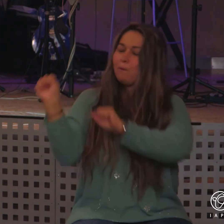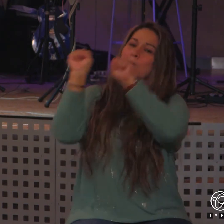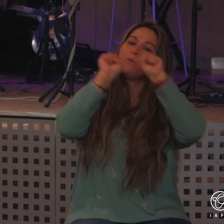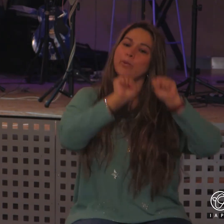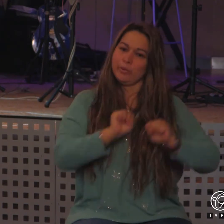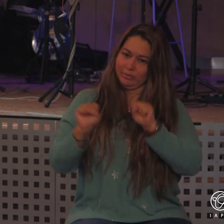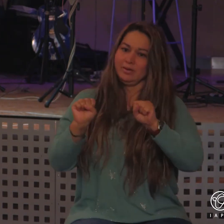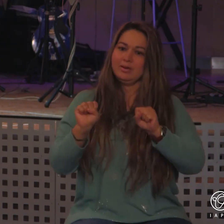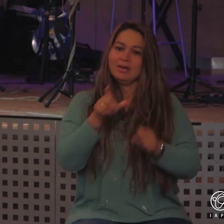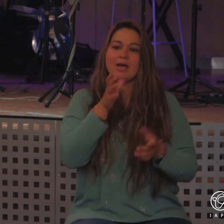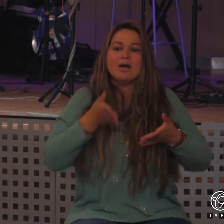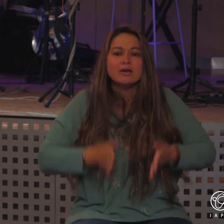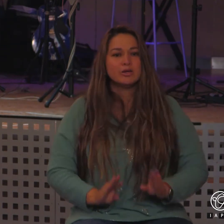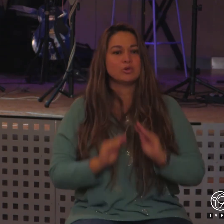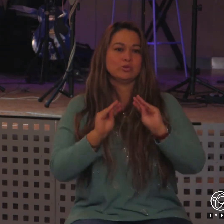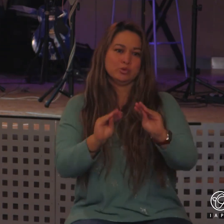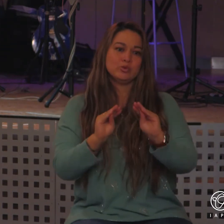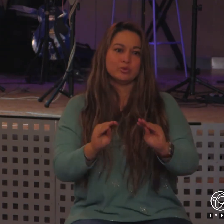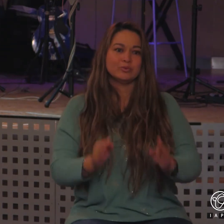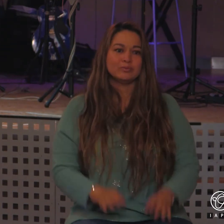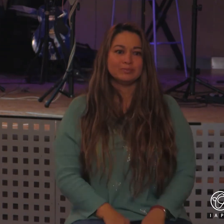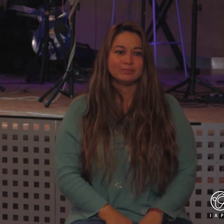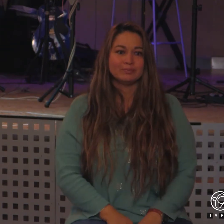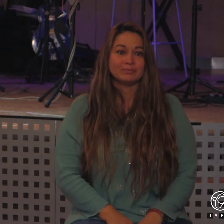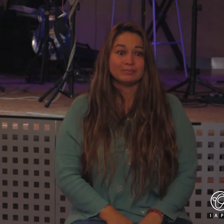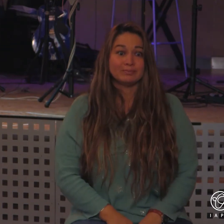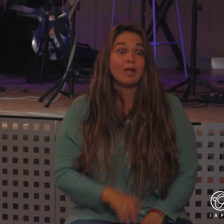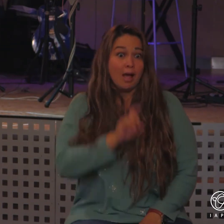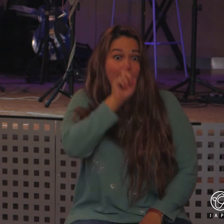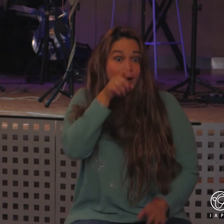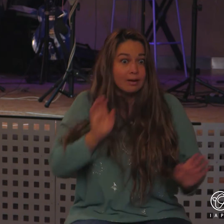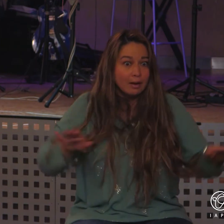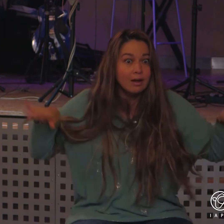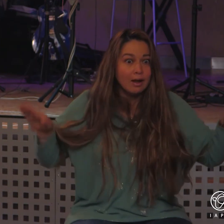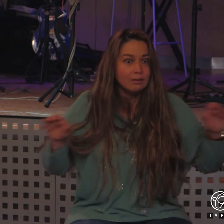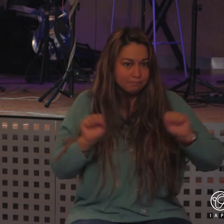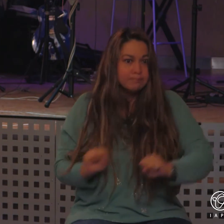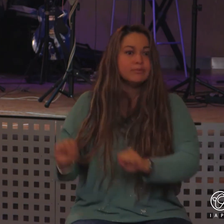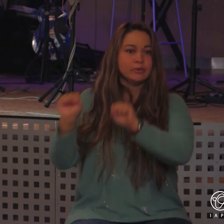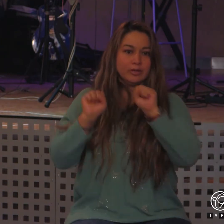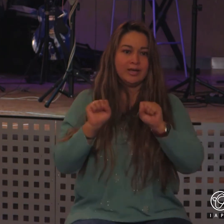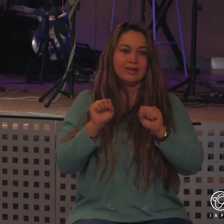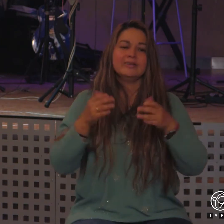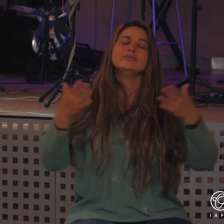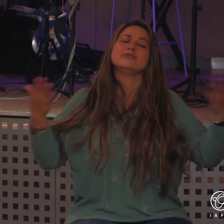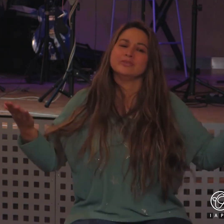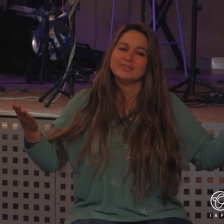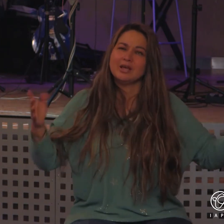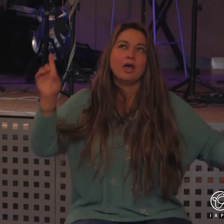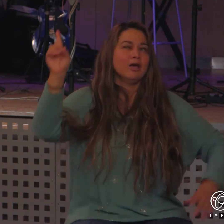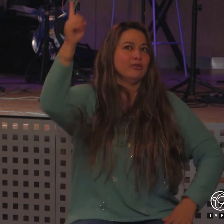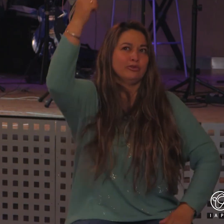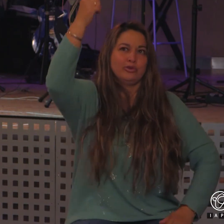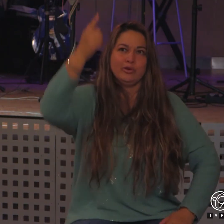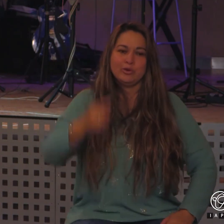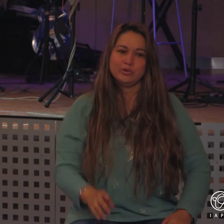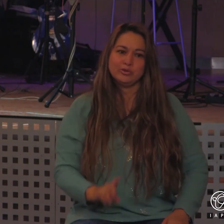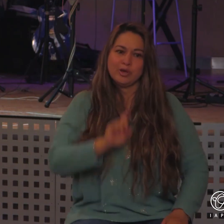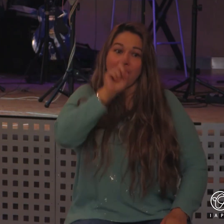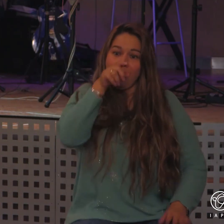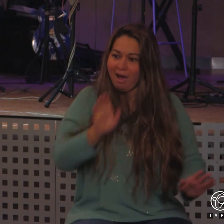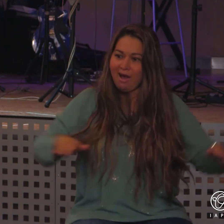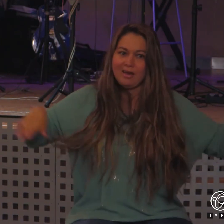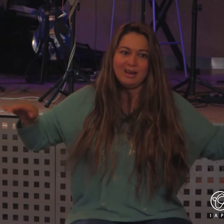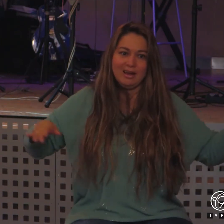de hacer un águila, créeme, nuestro Dios es mucho, mucho, muchísimo más que un águila,